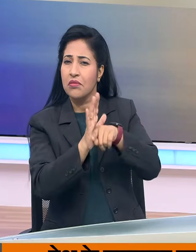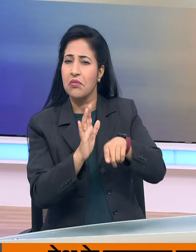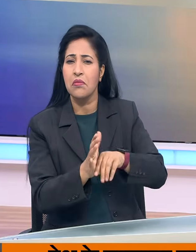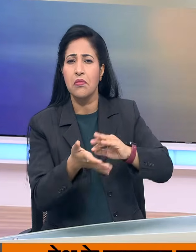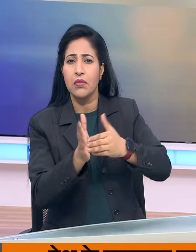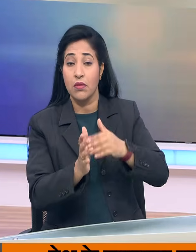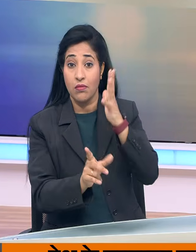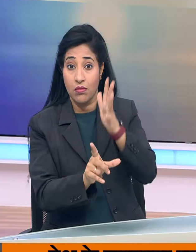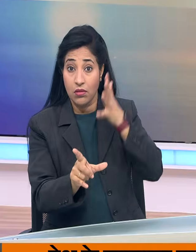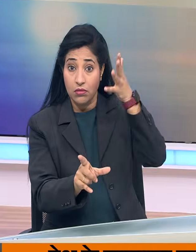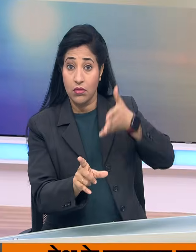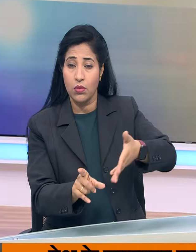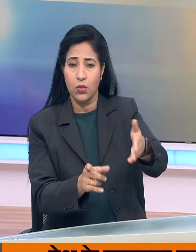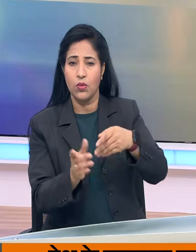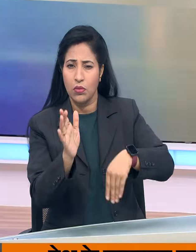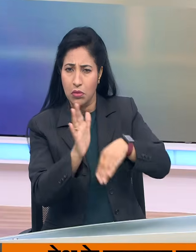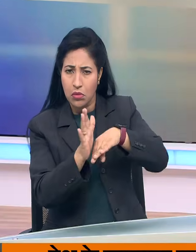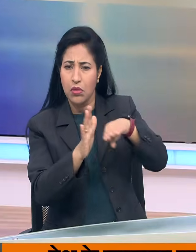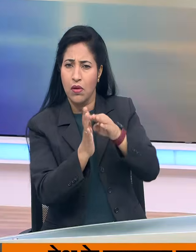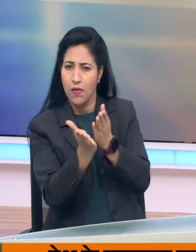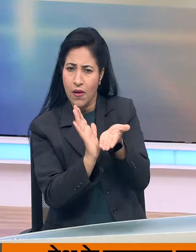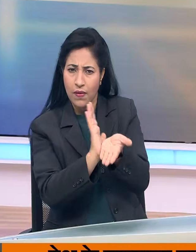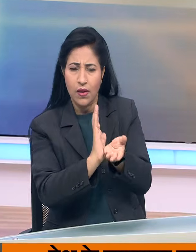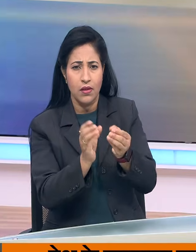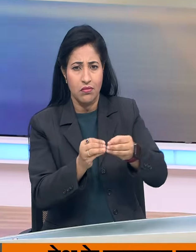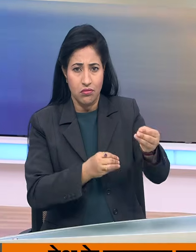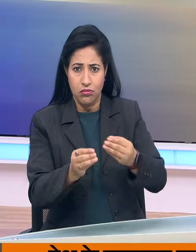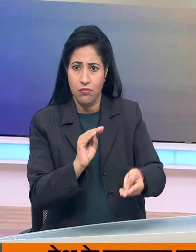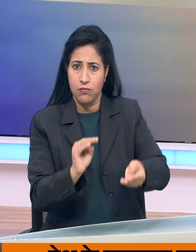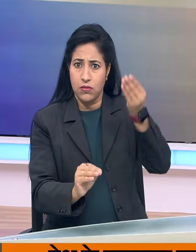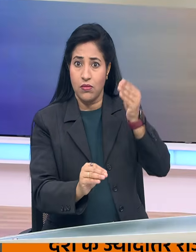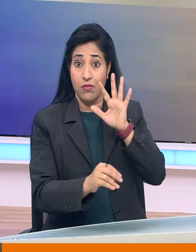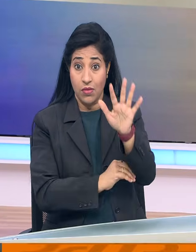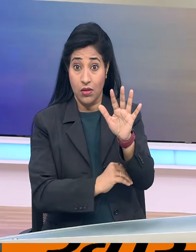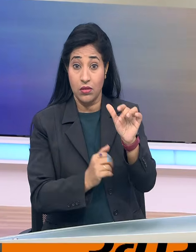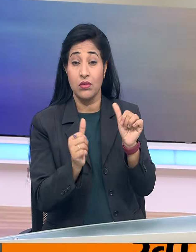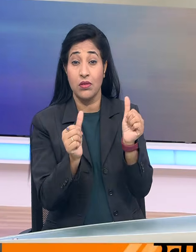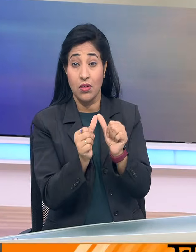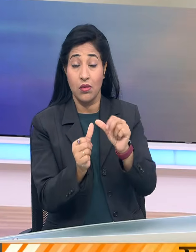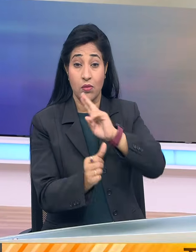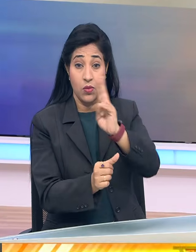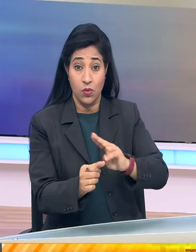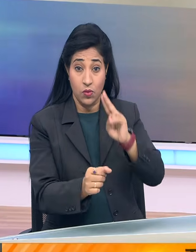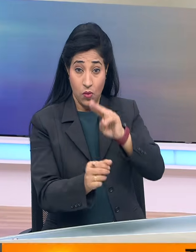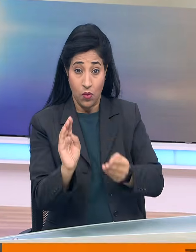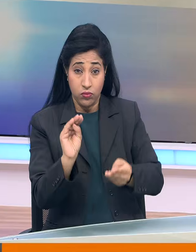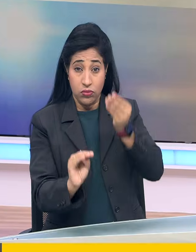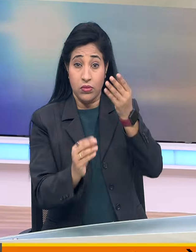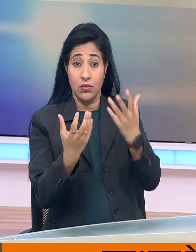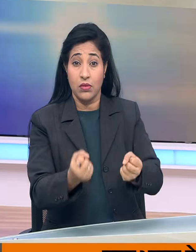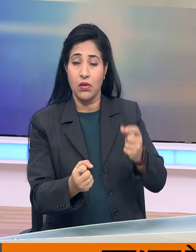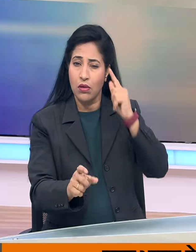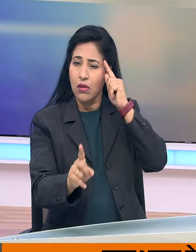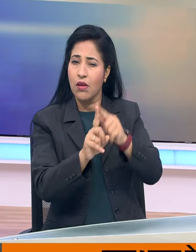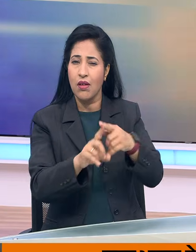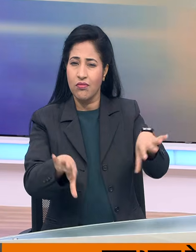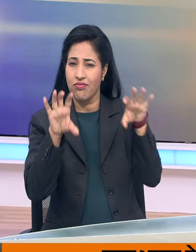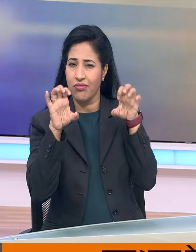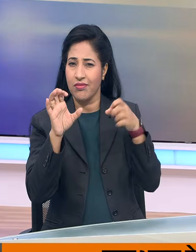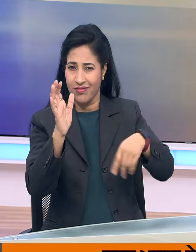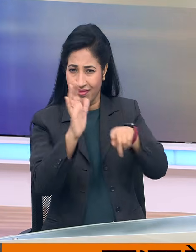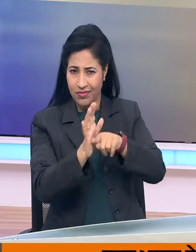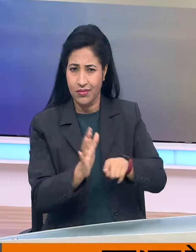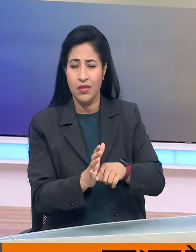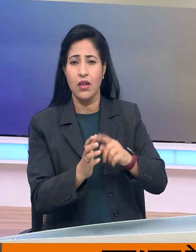5 वर्षों में द्विपक्षीय व्यापार को बढ़ाकर $5 अरब तक पहुंचाना है। इस समझौते के तहत भारत